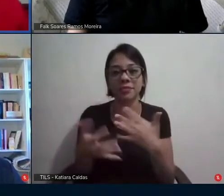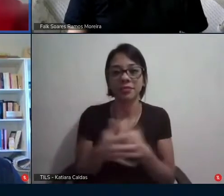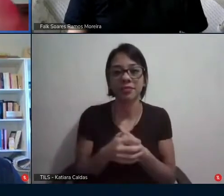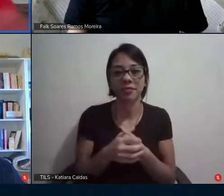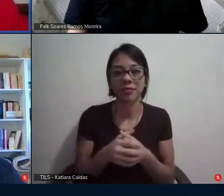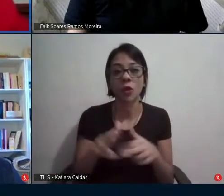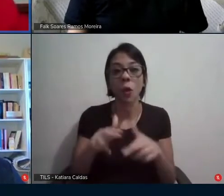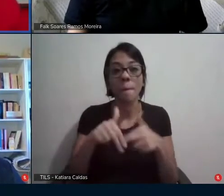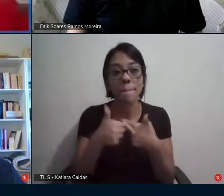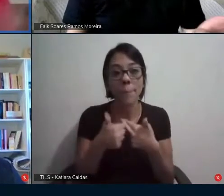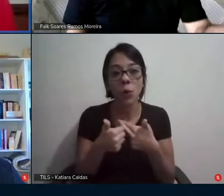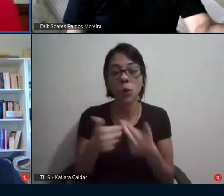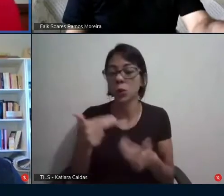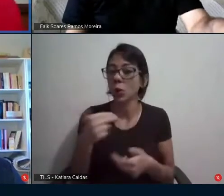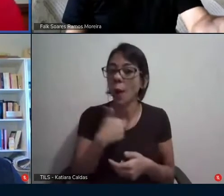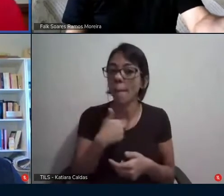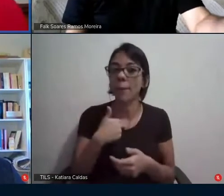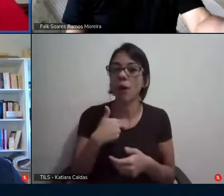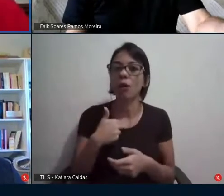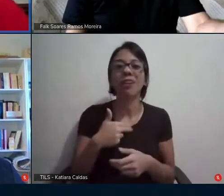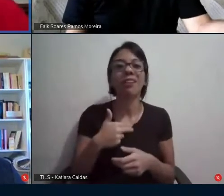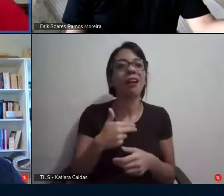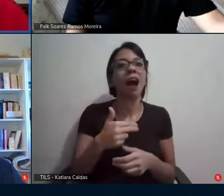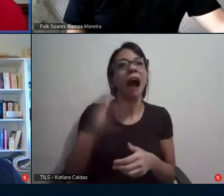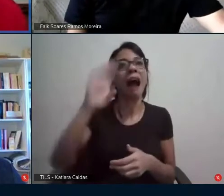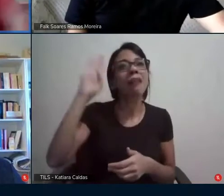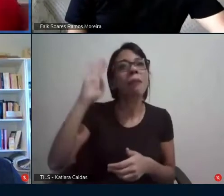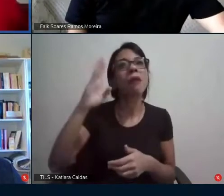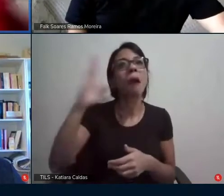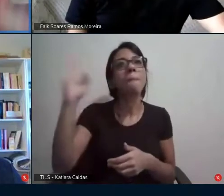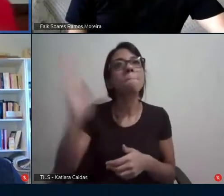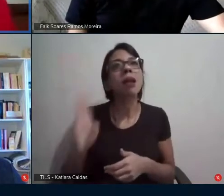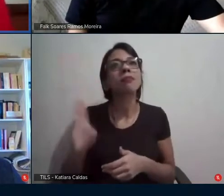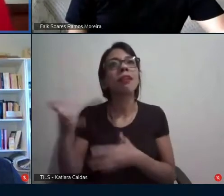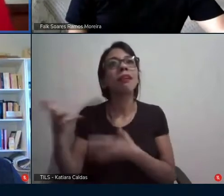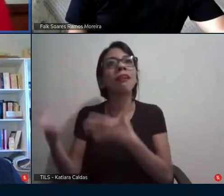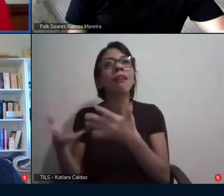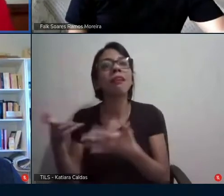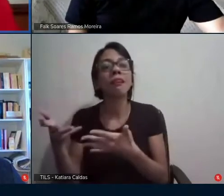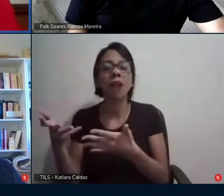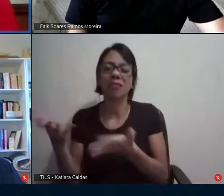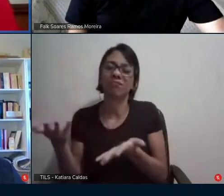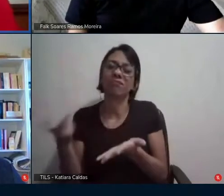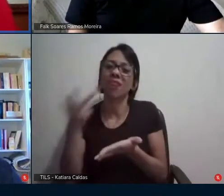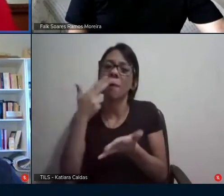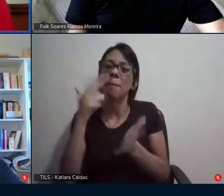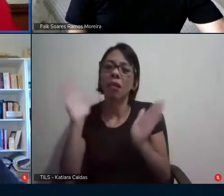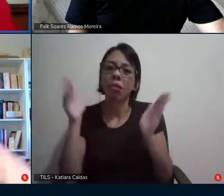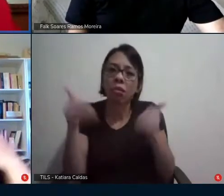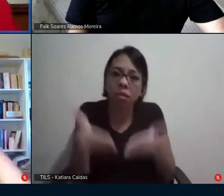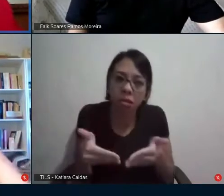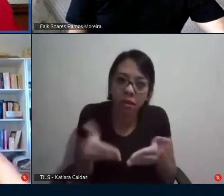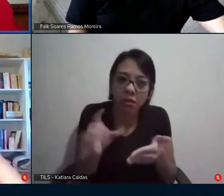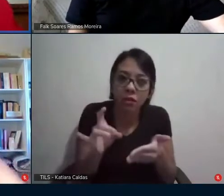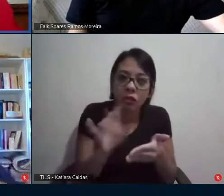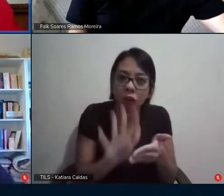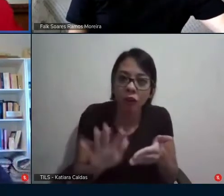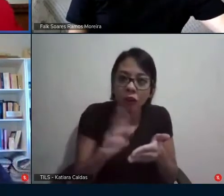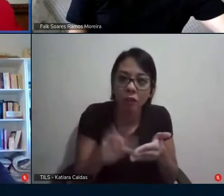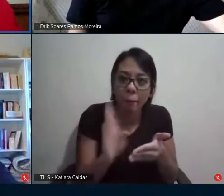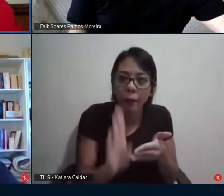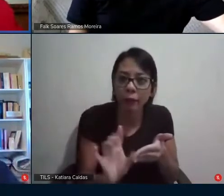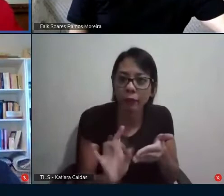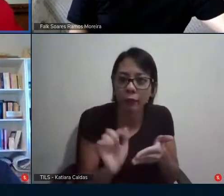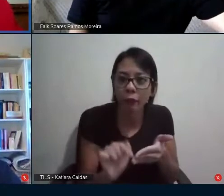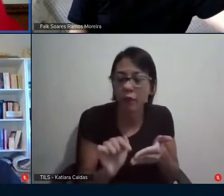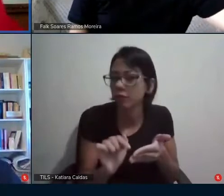Brasileira. Os caras não podem ser brasileiros. Porque o fato de ser brasileiro já dá nacionalidade. E quando a gente cria uma Academia de Língua de